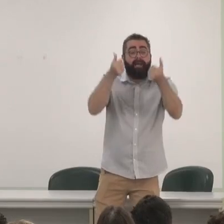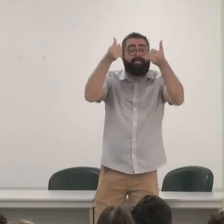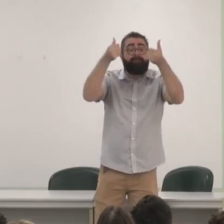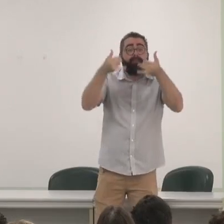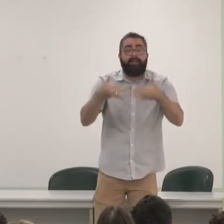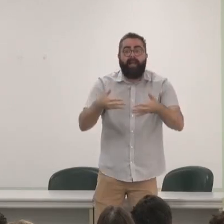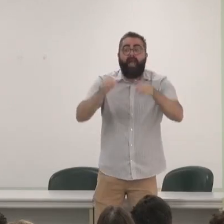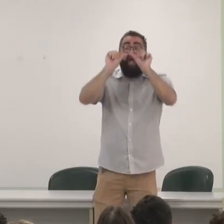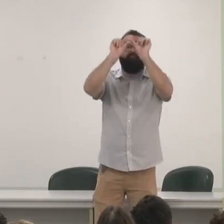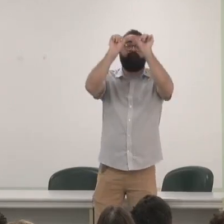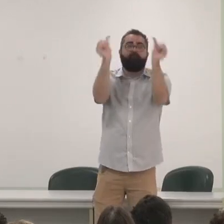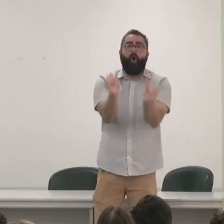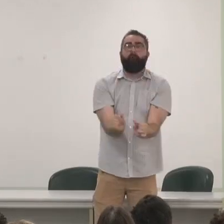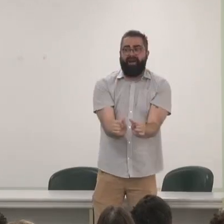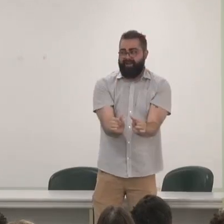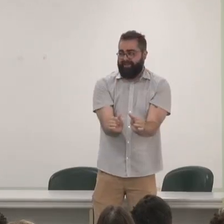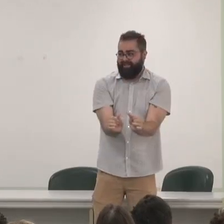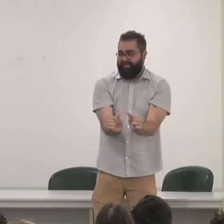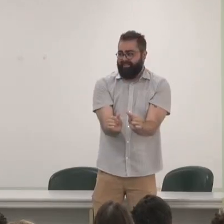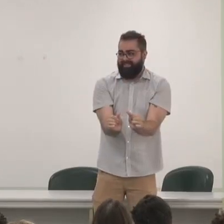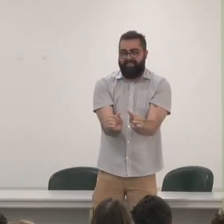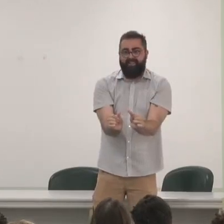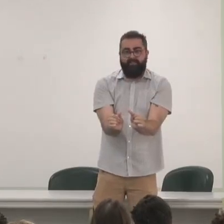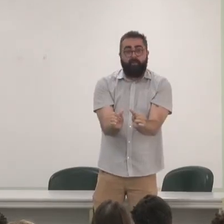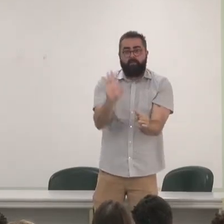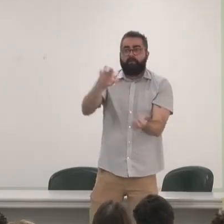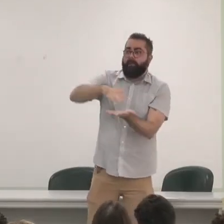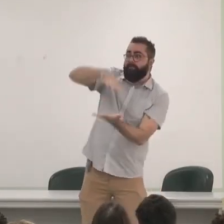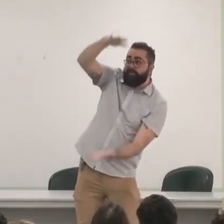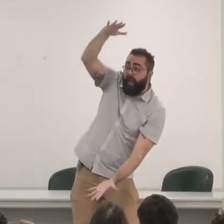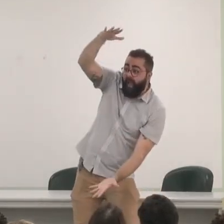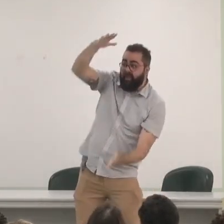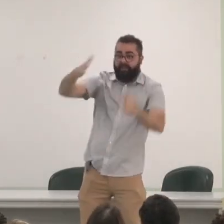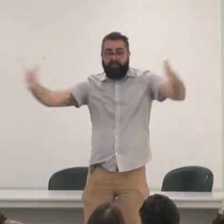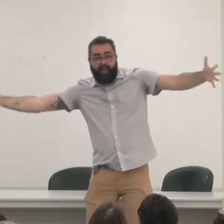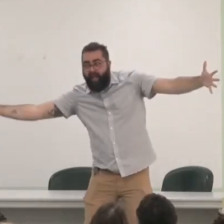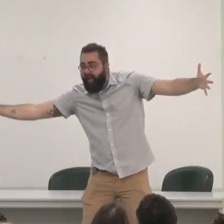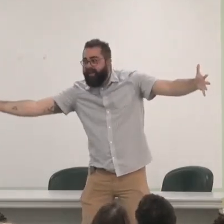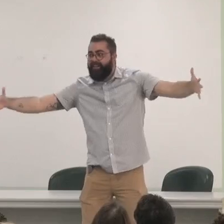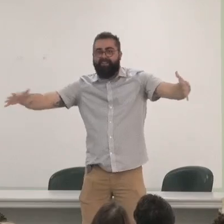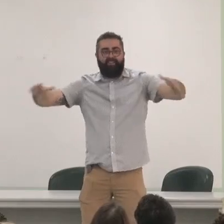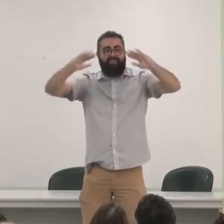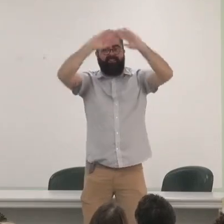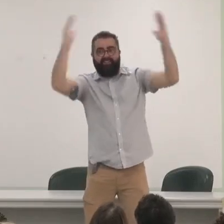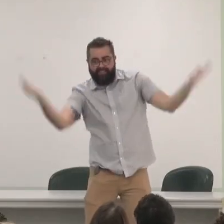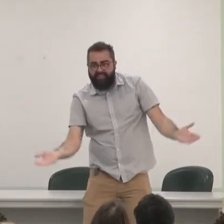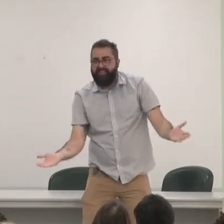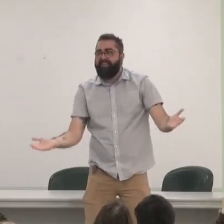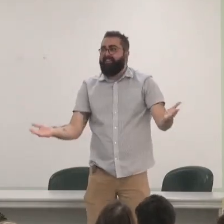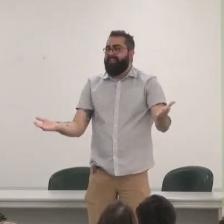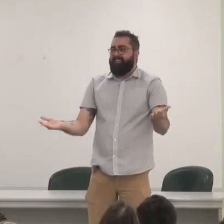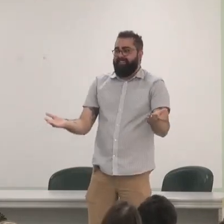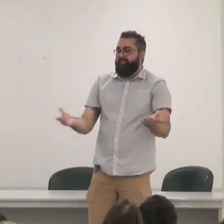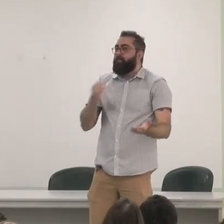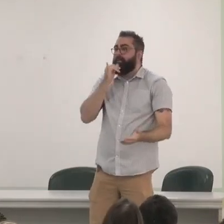eles começavam a explicar as formas daquilo que eles estavam se referenciando. Então, o tamanho, o